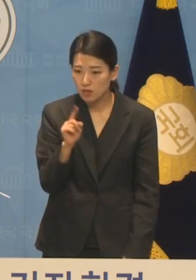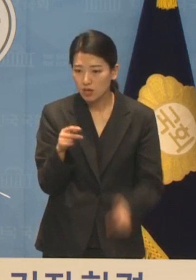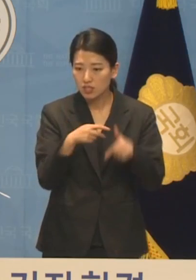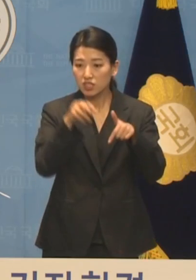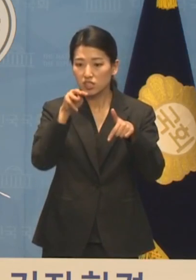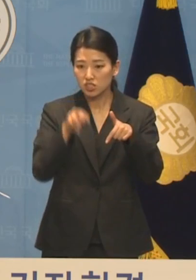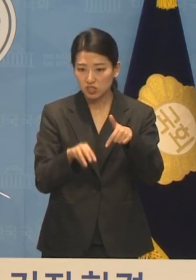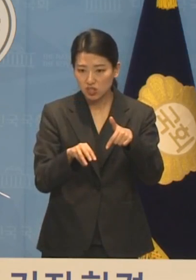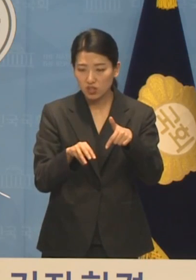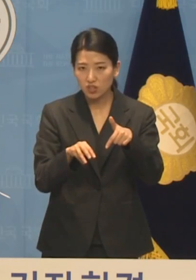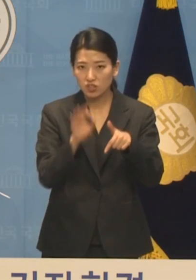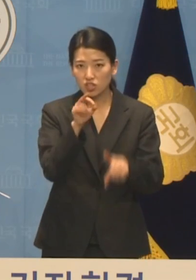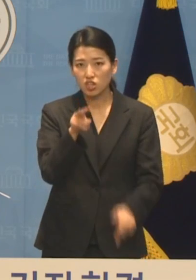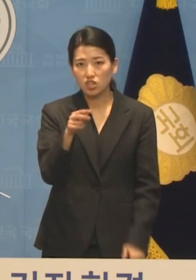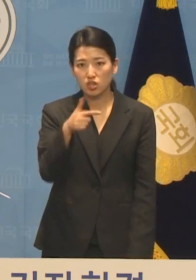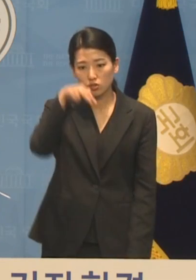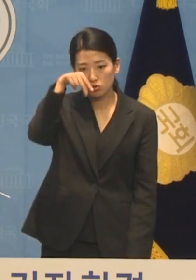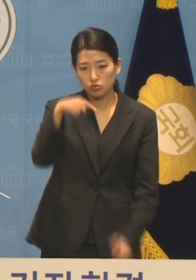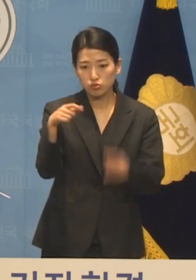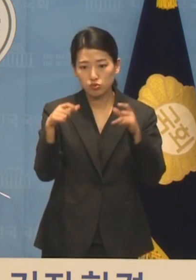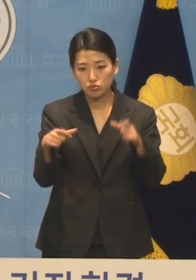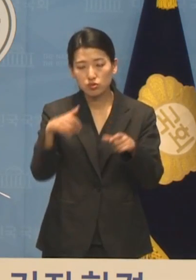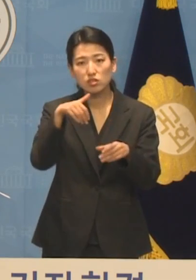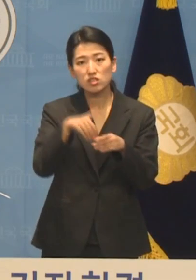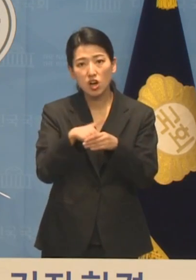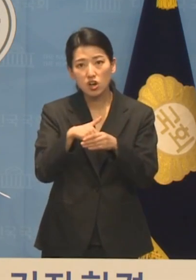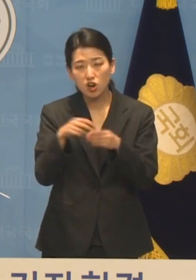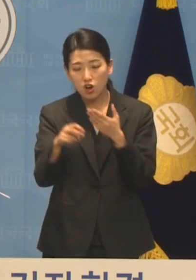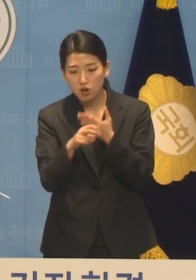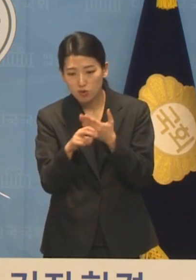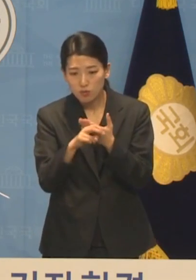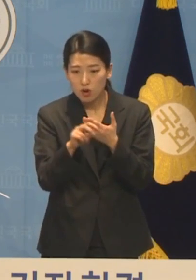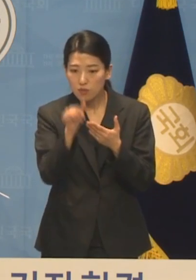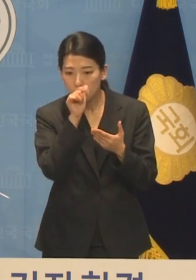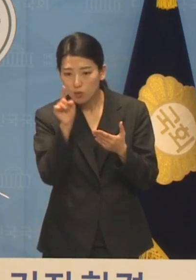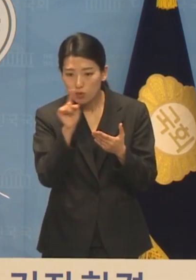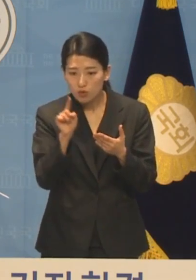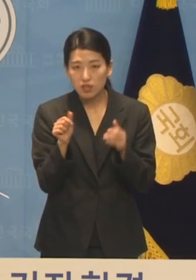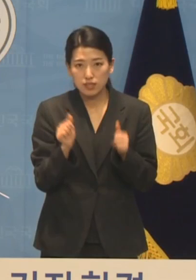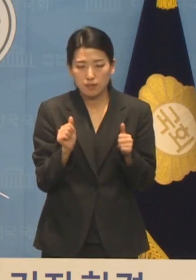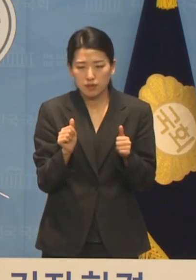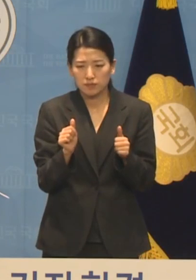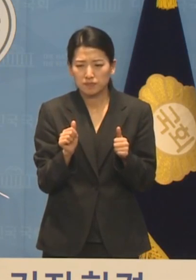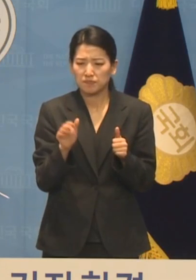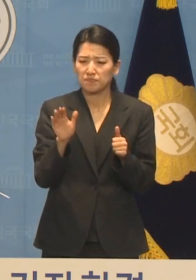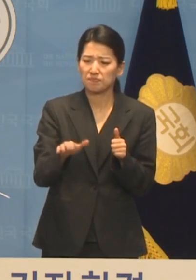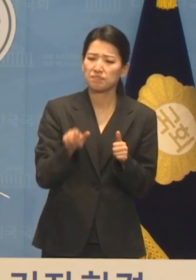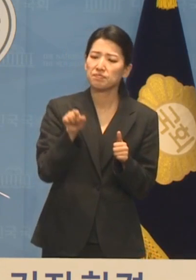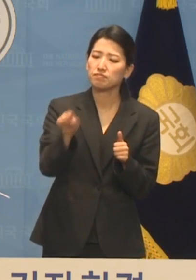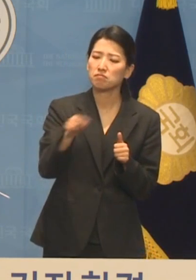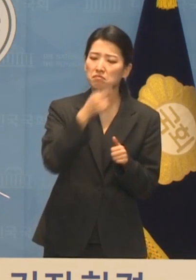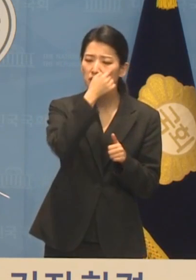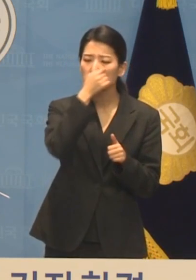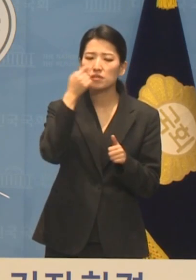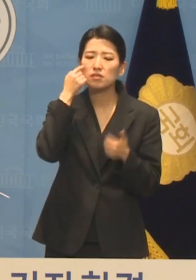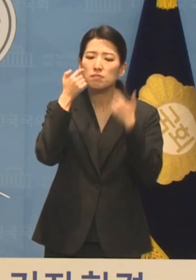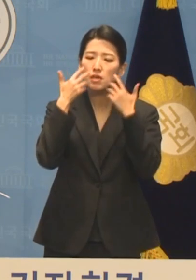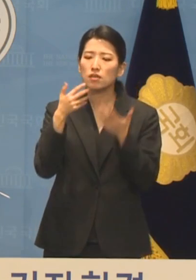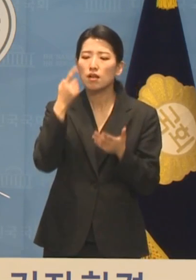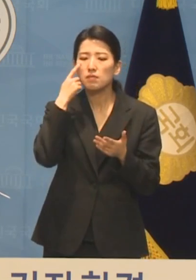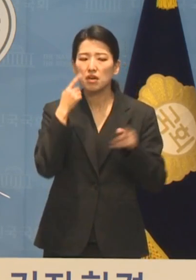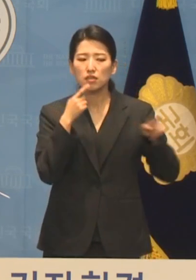을 선거무효소송 대법원 판결은 거꾸로 원고에게 누가 어떻게 선거 부정을 한 것인지 입증해야 된다고